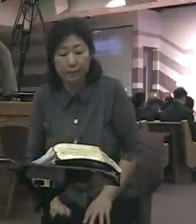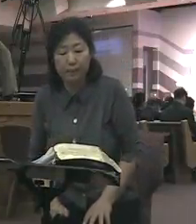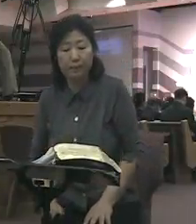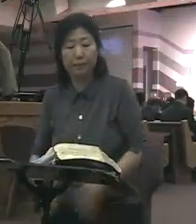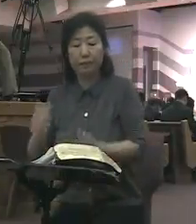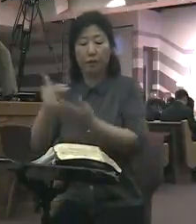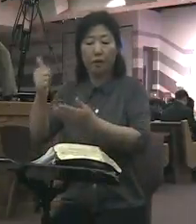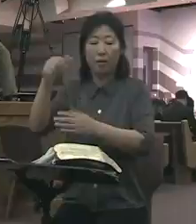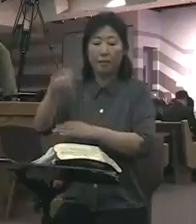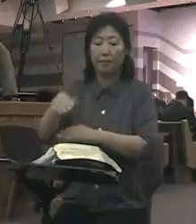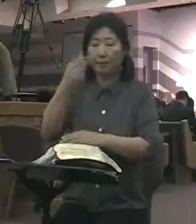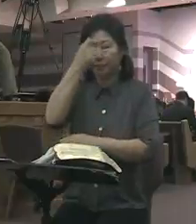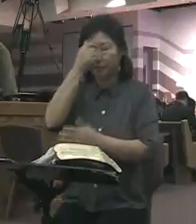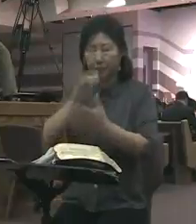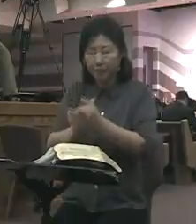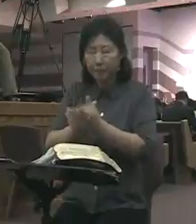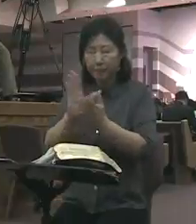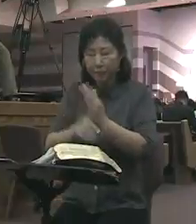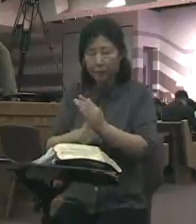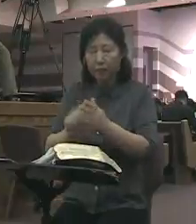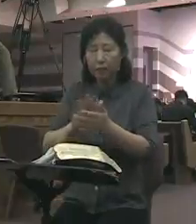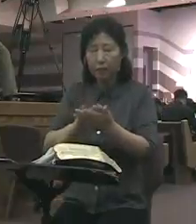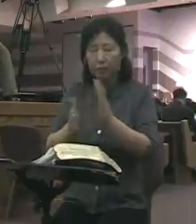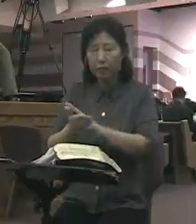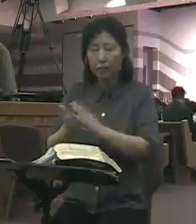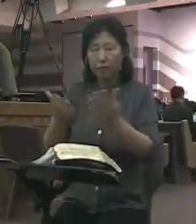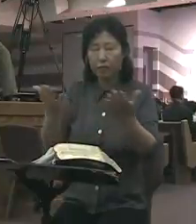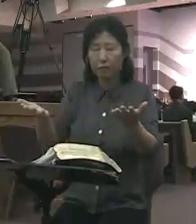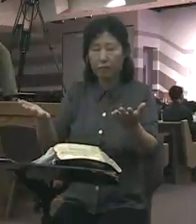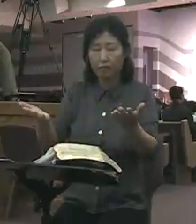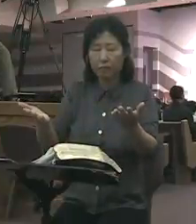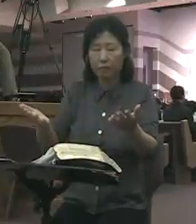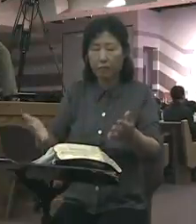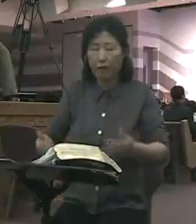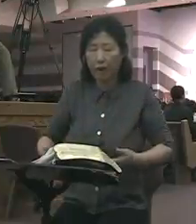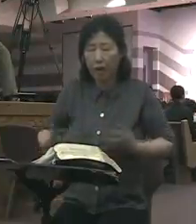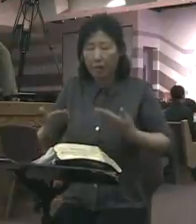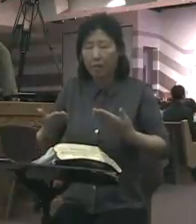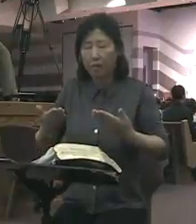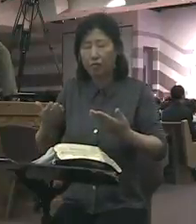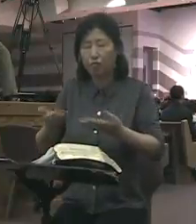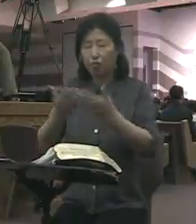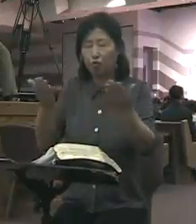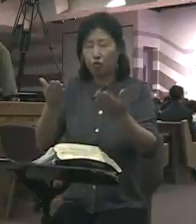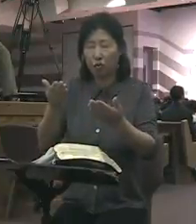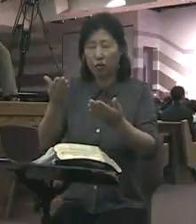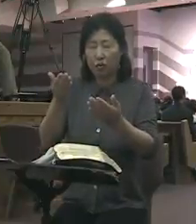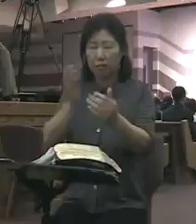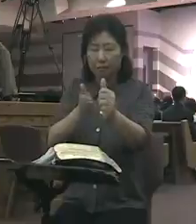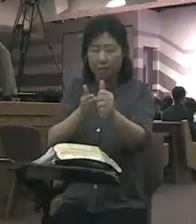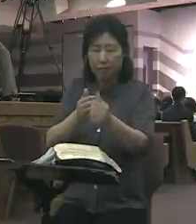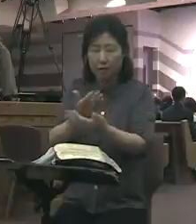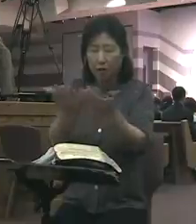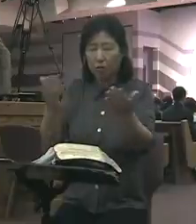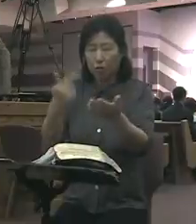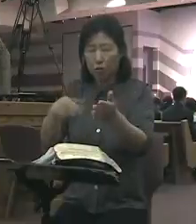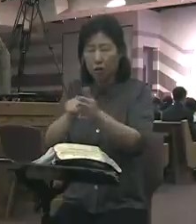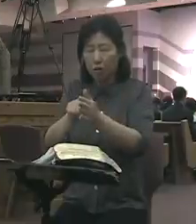앞에 기도할 때 손을 펴시고 가볍게 들어주시길 바랍니다. 제가 여러분들을 위해 기도하겠습니다. 아버지